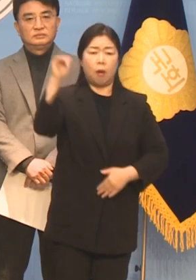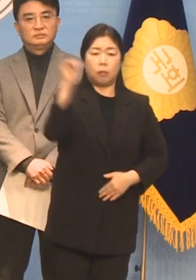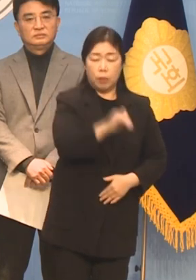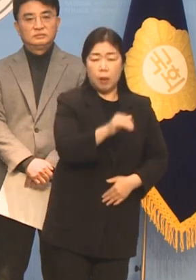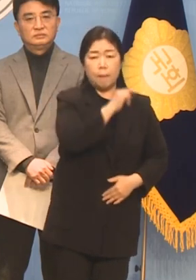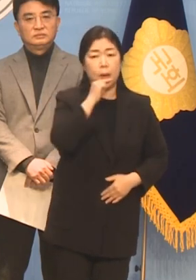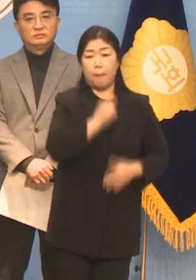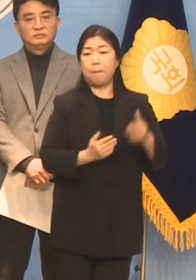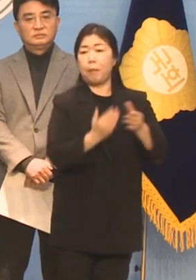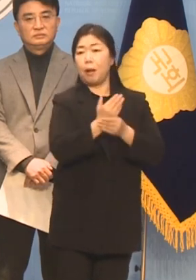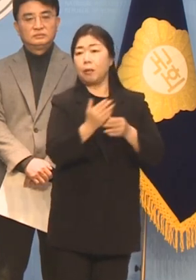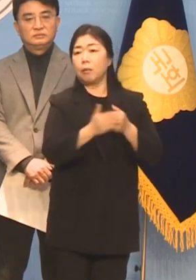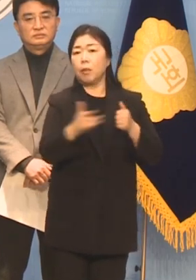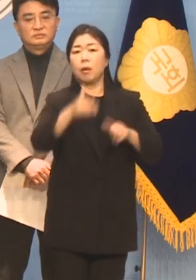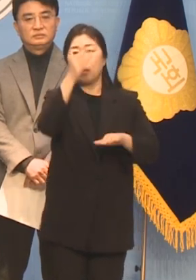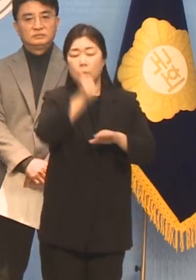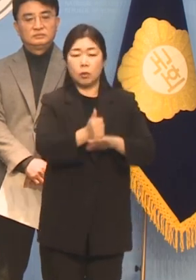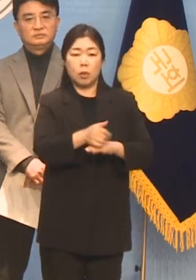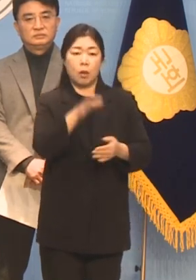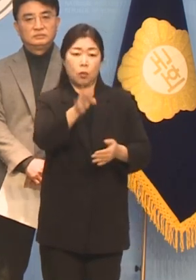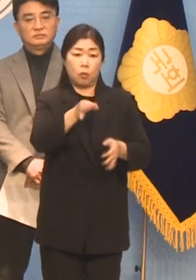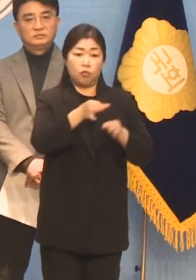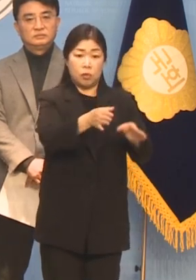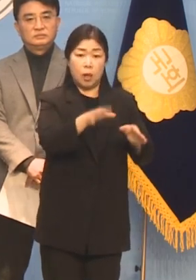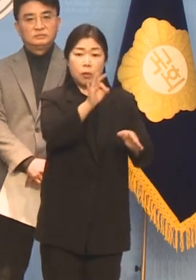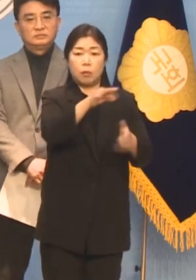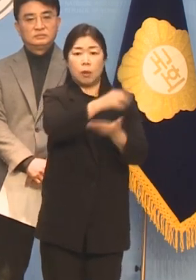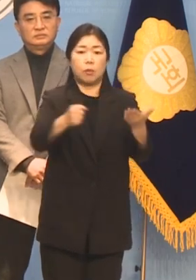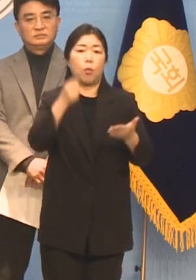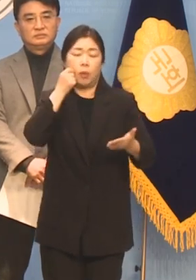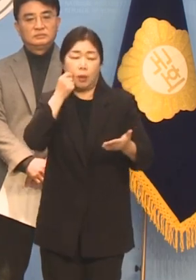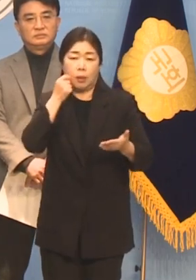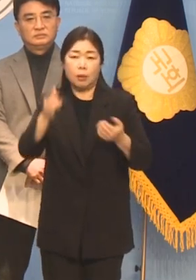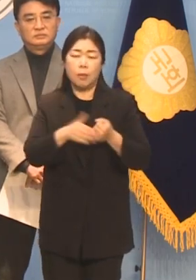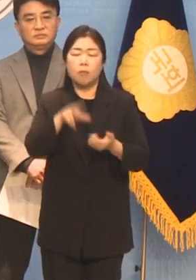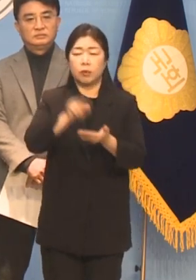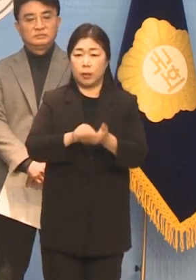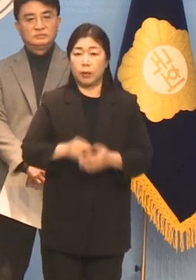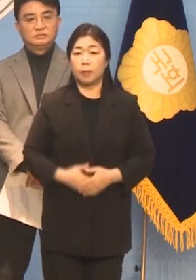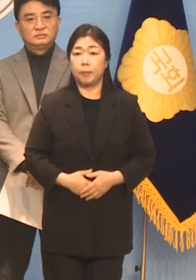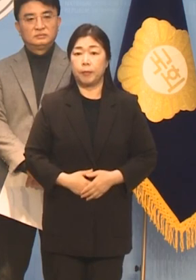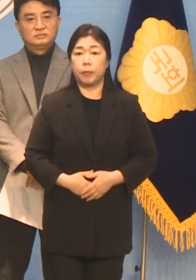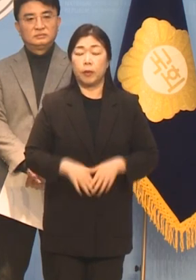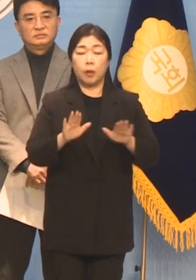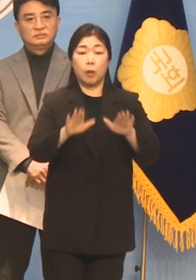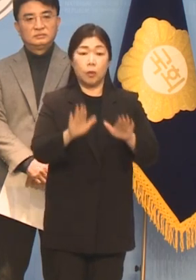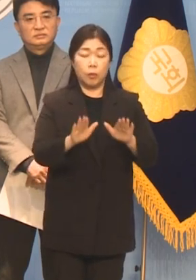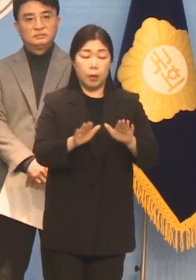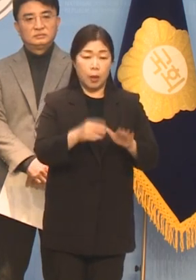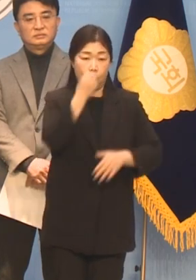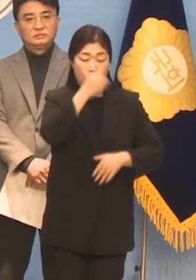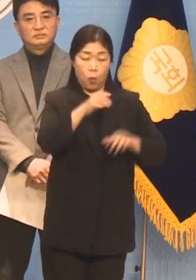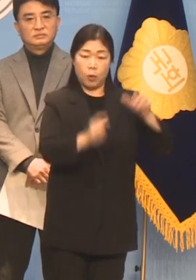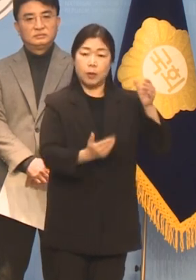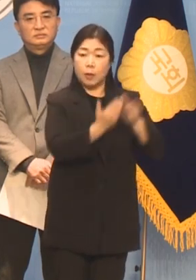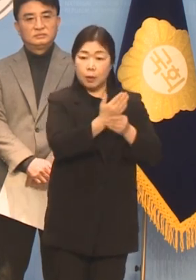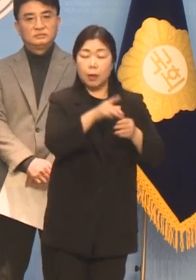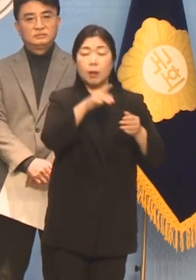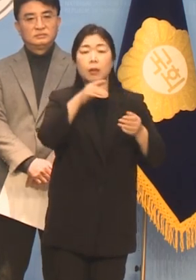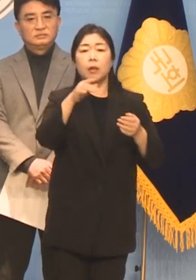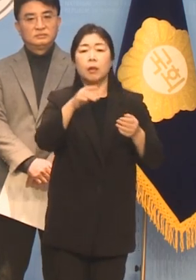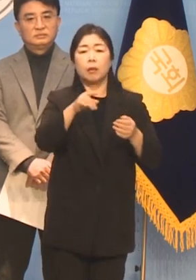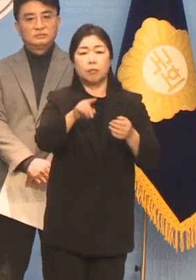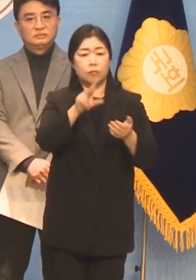처방과는 상당한 거리가 있습니다. 이에 오늘 기자회견을 통해서 홍콩 H지수 ELS 피해 사태에 대한